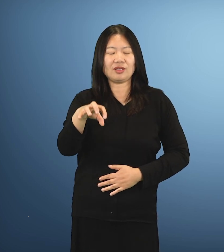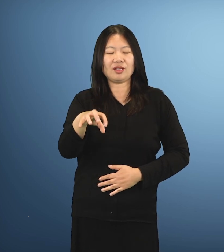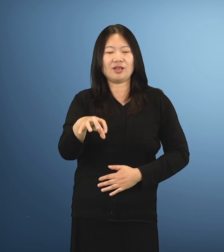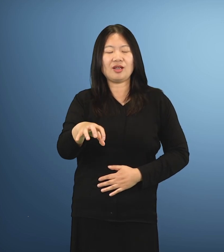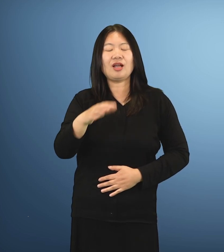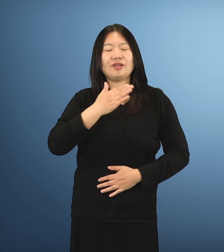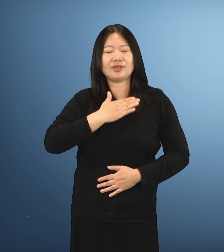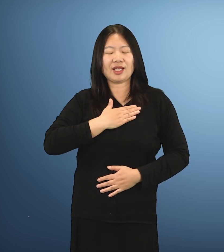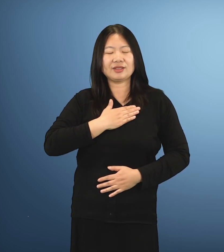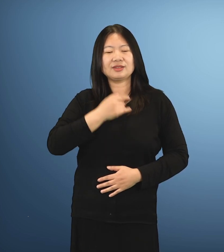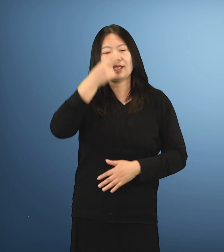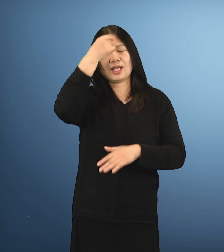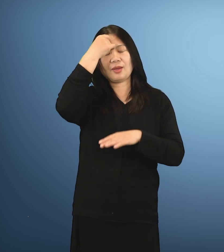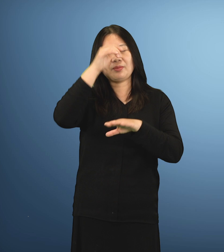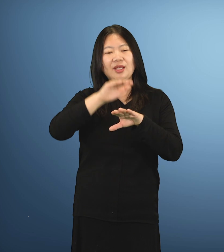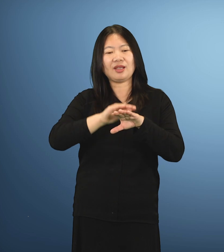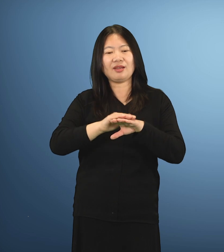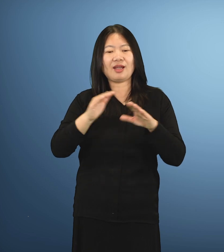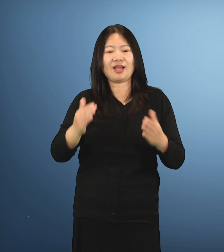곳에서